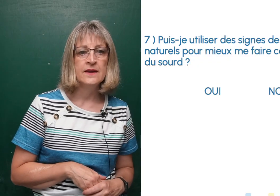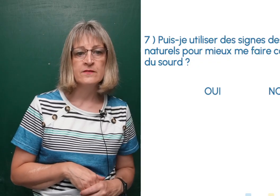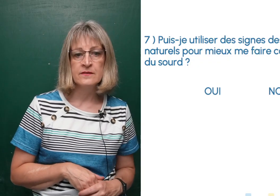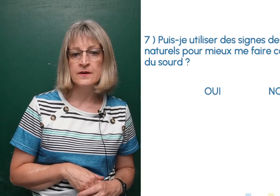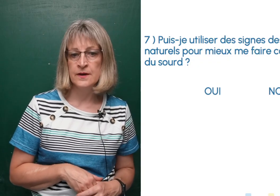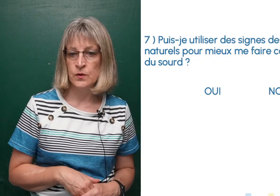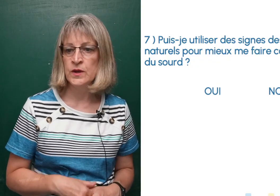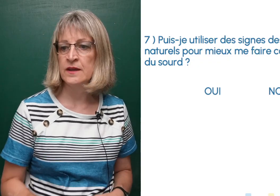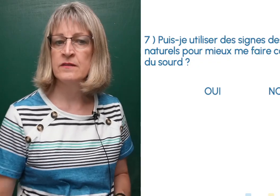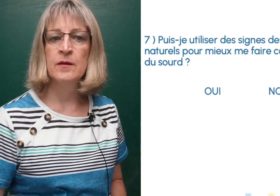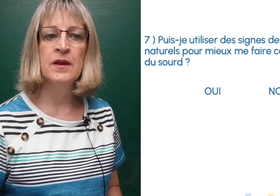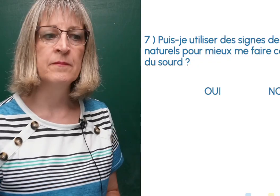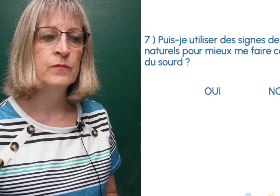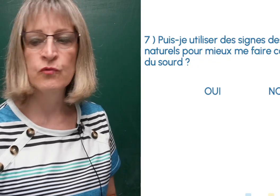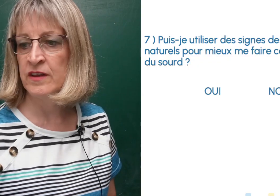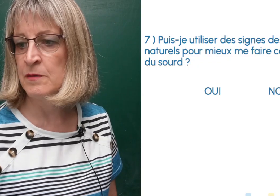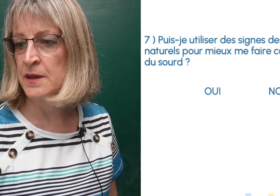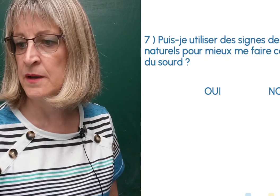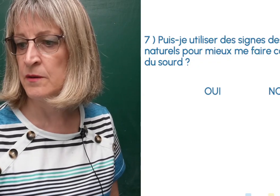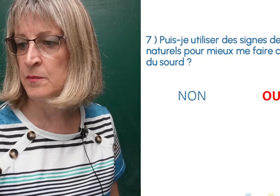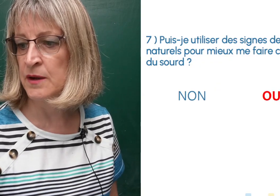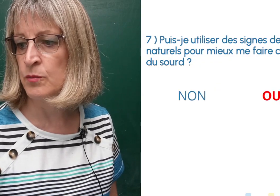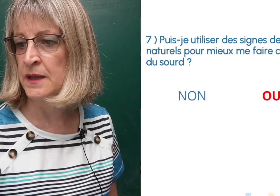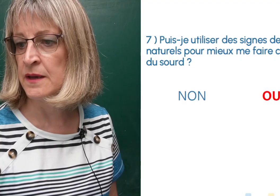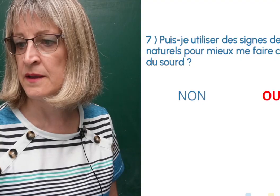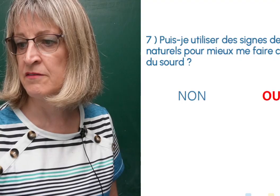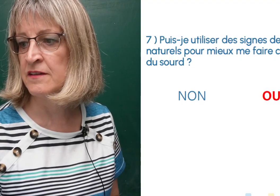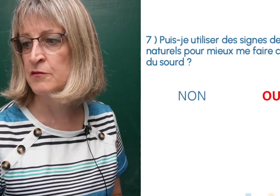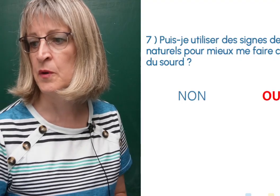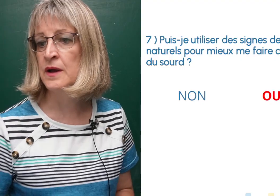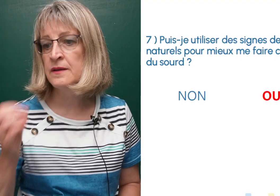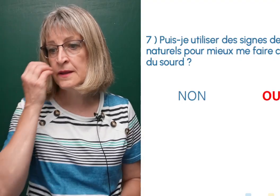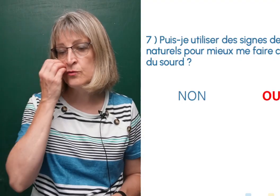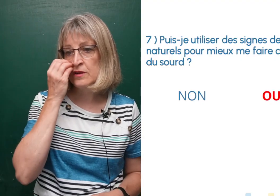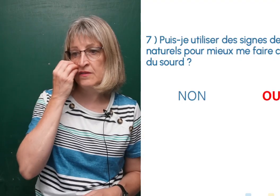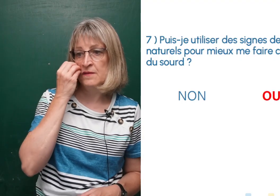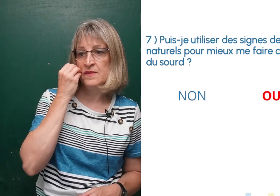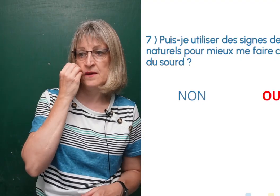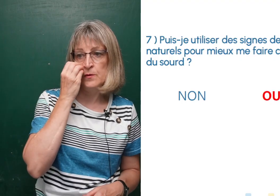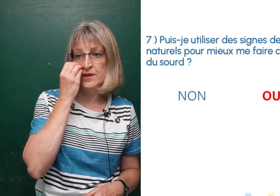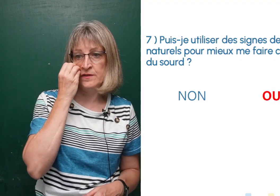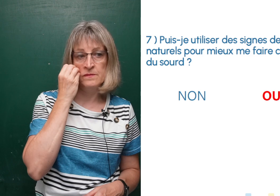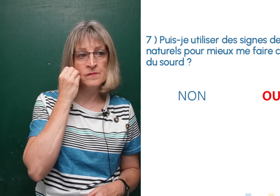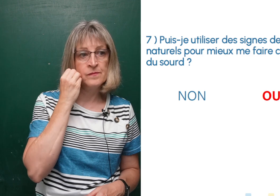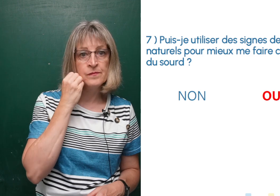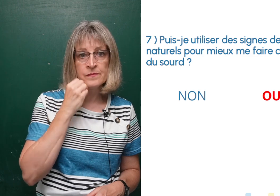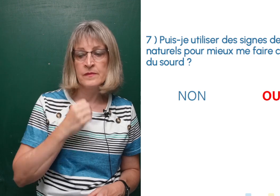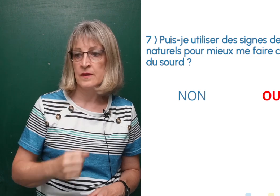Yes. Ok, très bien. Donc vous avez bien compris, hein, effectivement, hein, tout à fait, hein, oui, très